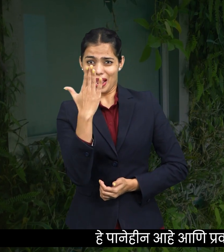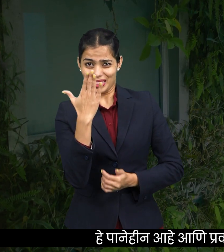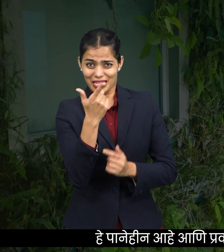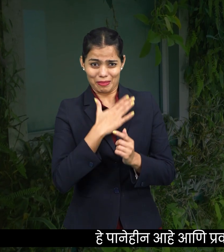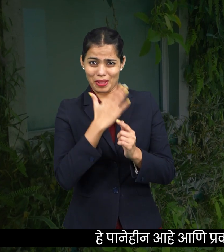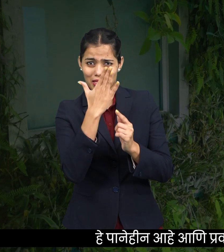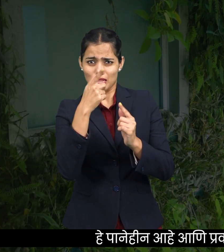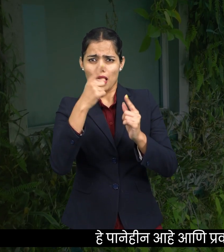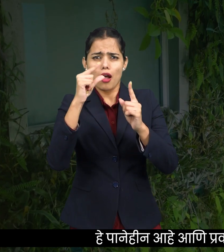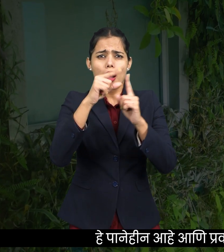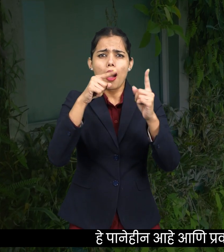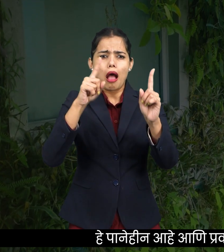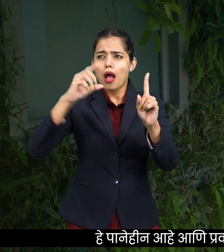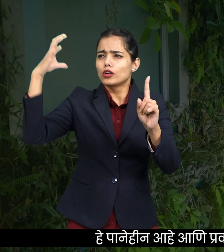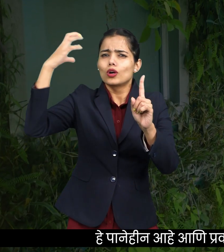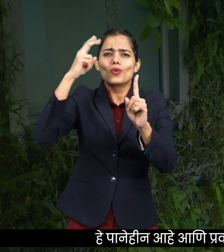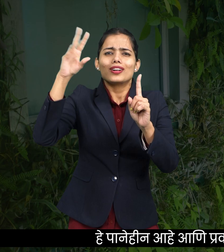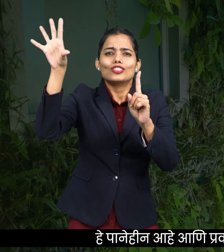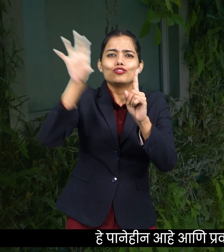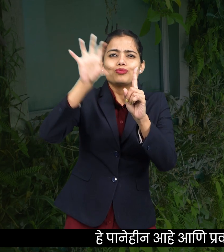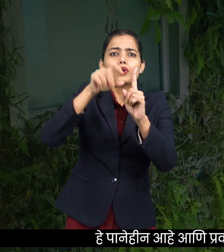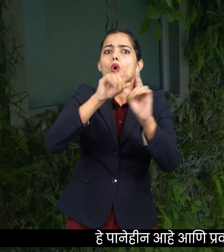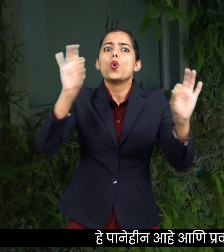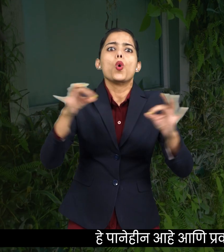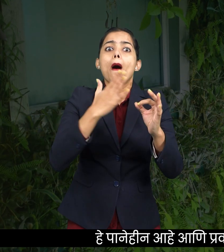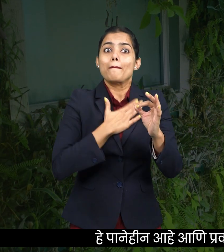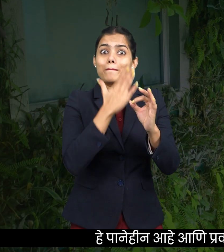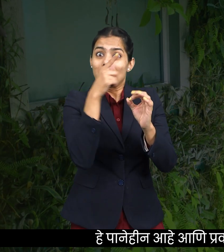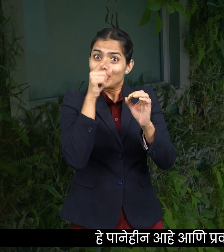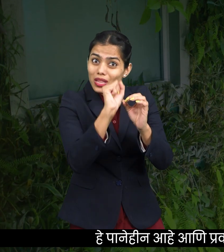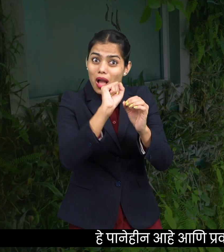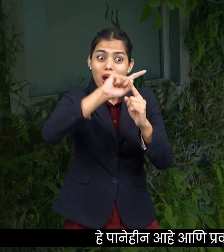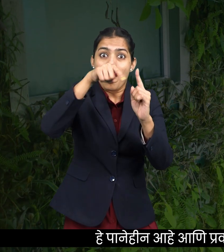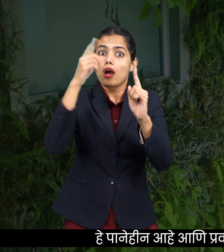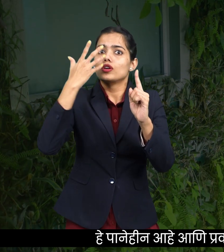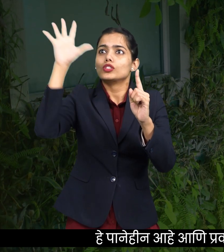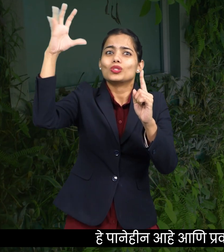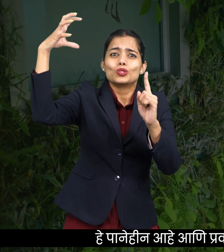हे पानेहीन आहे आणि प्रकाशसंश्लेषण करू शकत नाही.